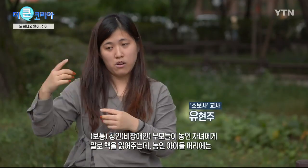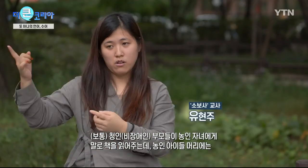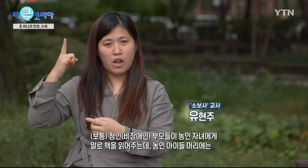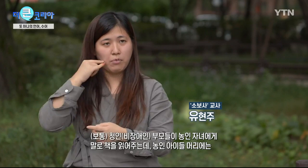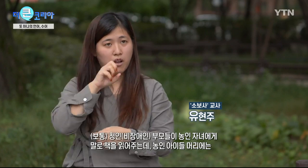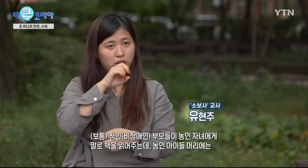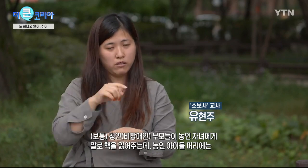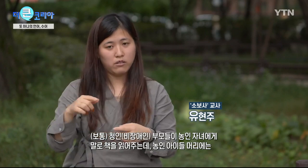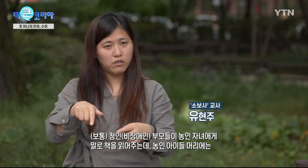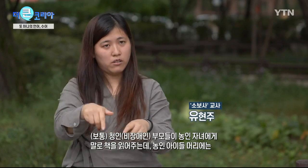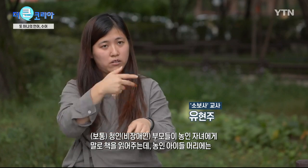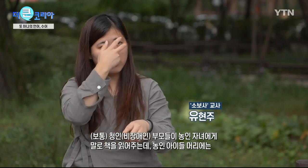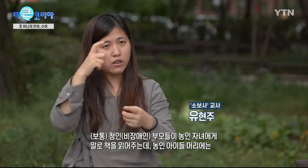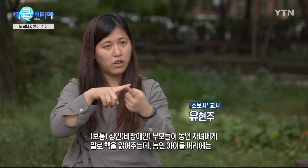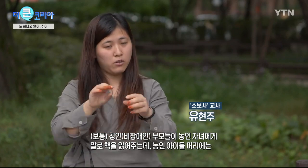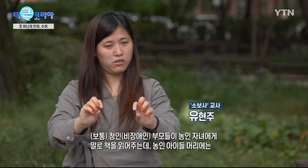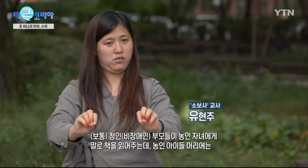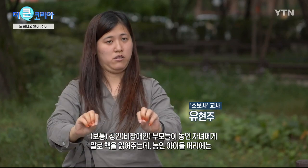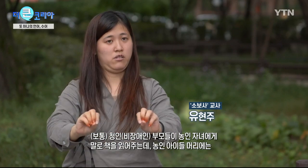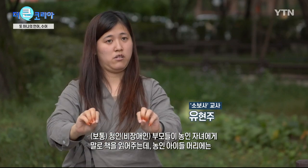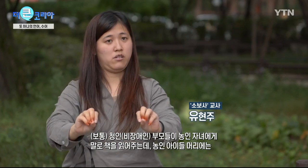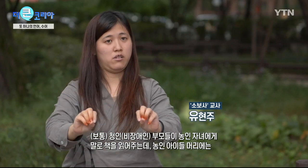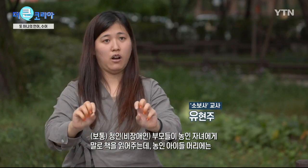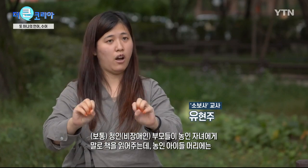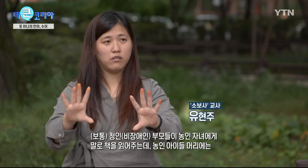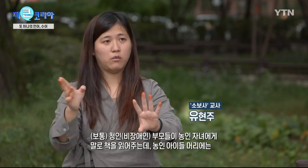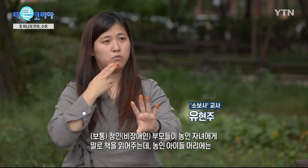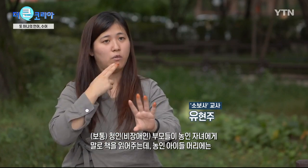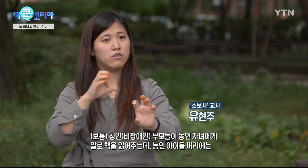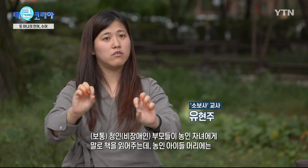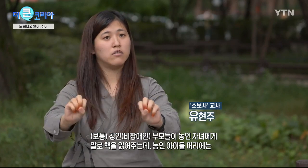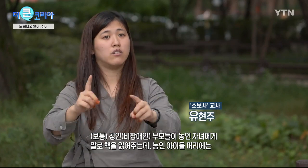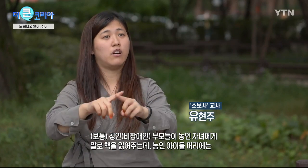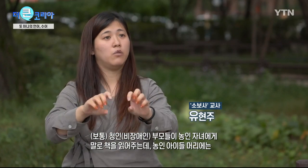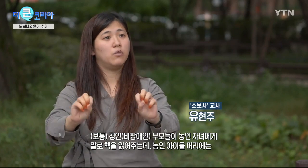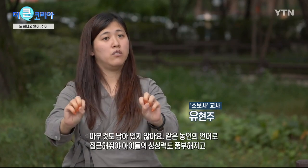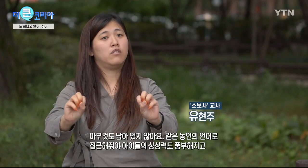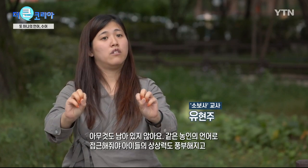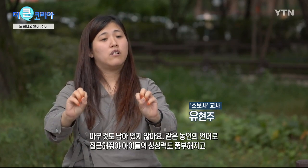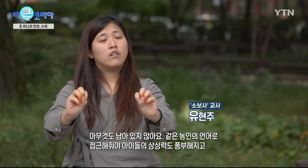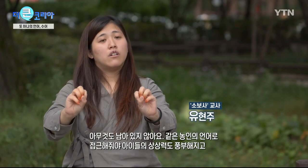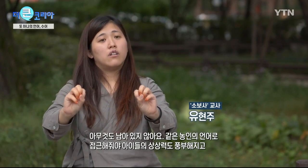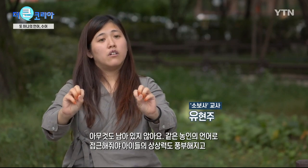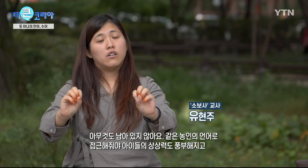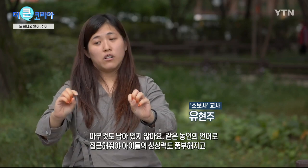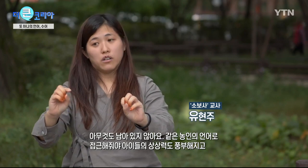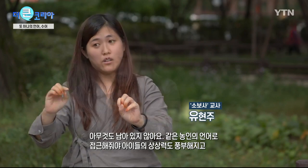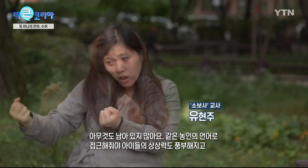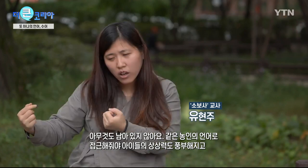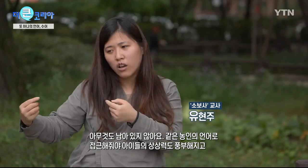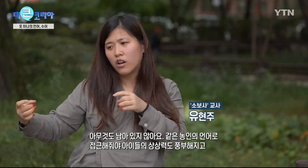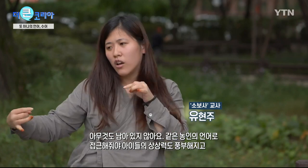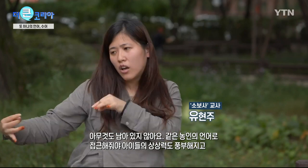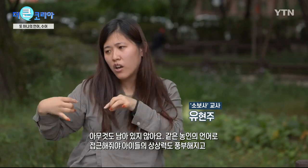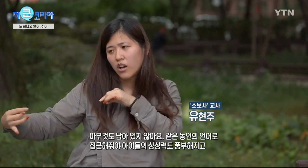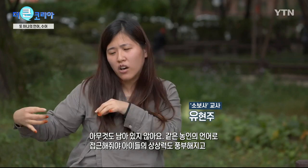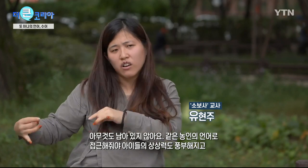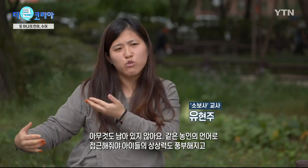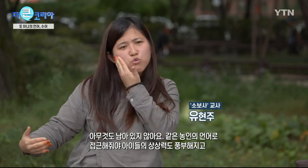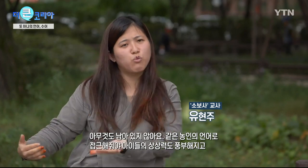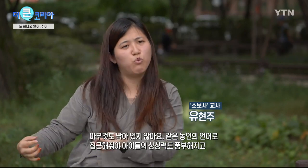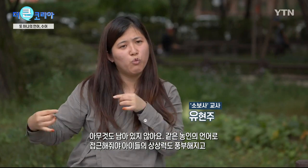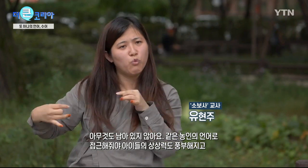청인 부모들이 농인 자녀에게 말로 책을 읽어주는데 농인 아이들 머리에는 아무것도 남아있지 않아요. 같은 농인의